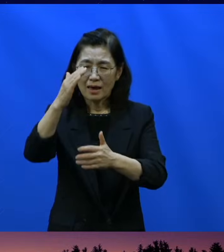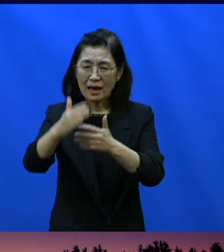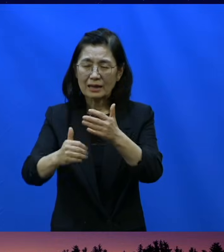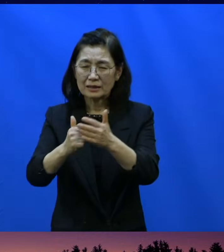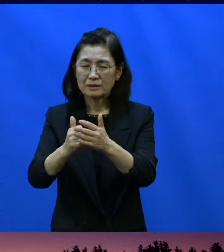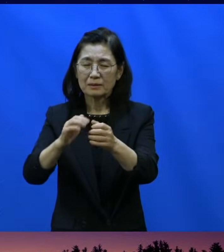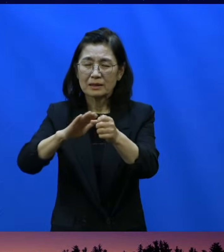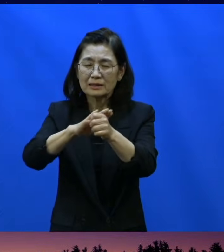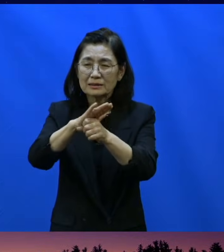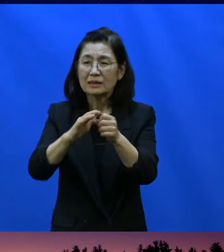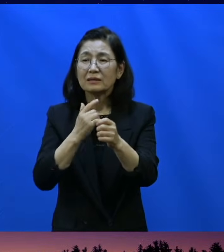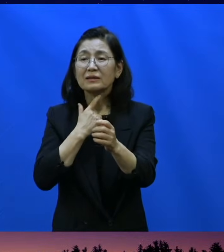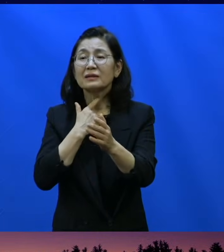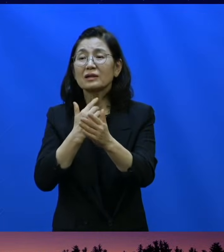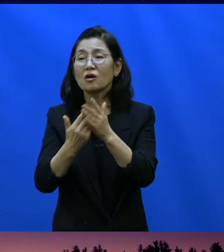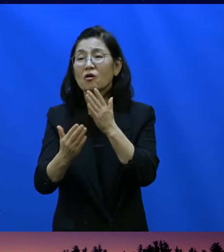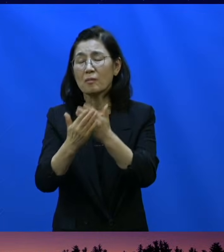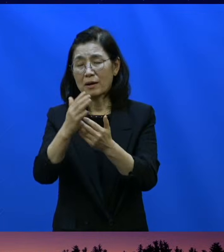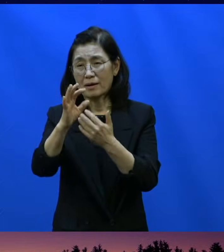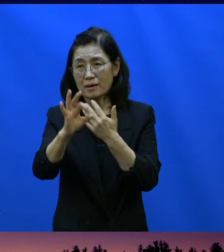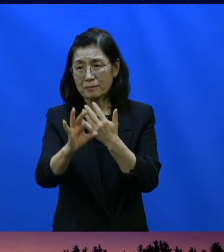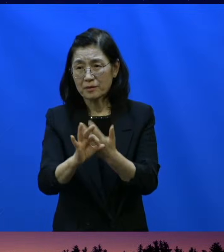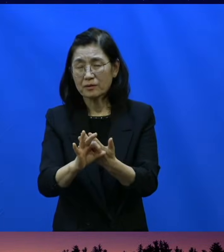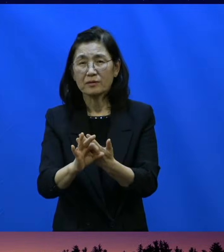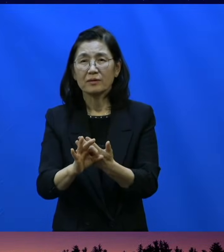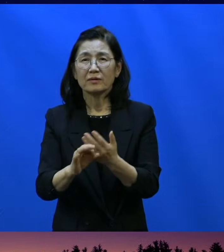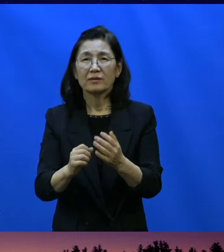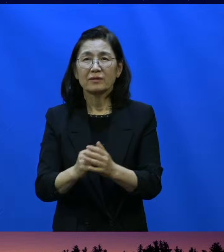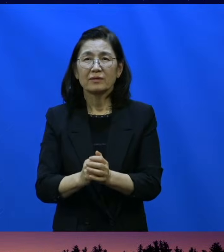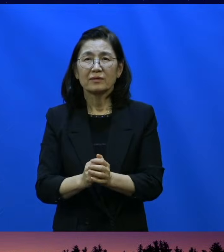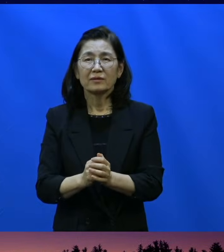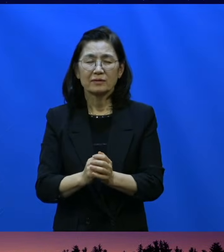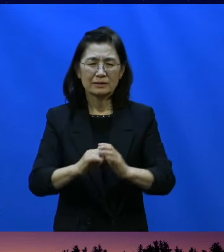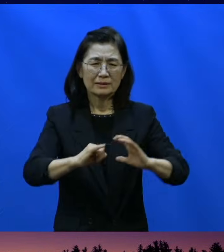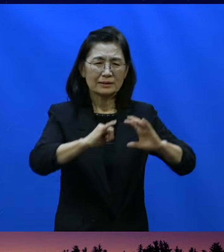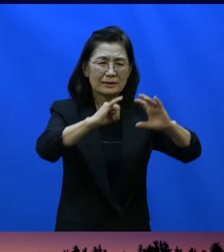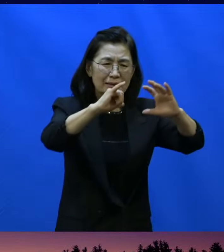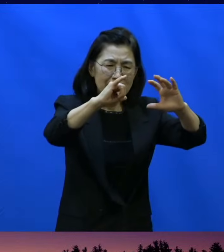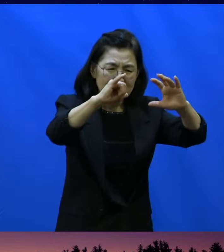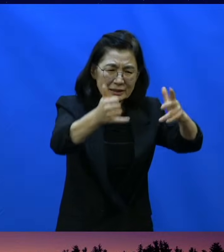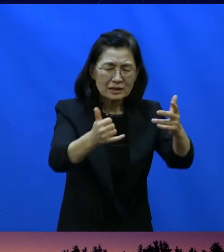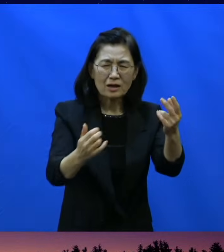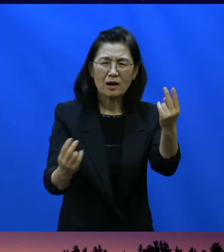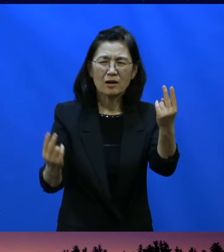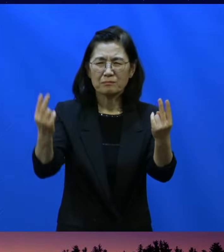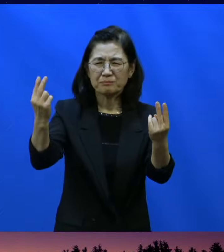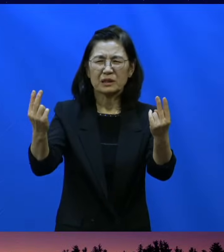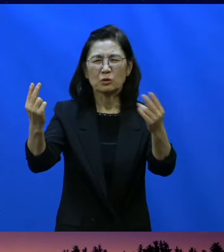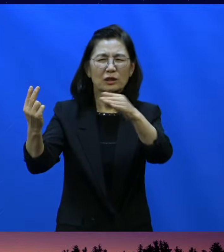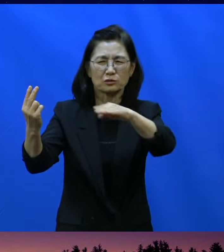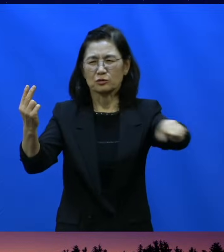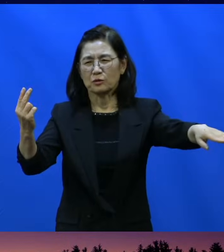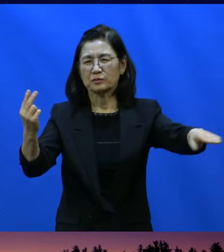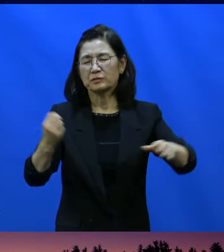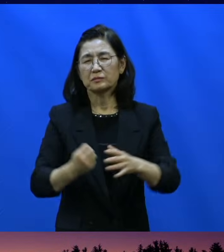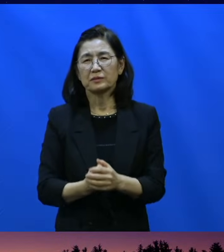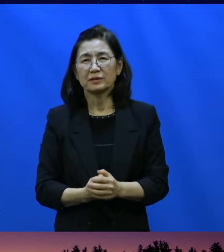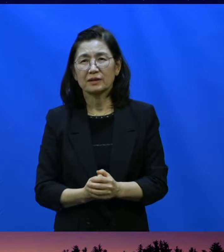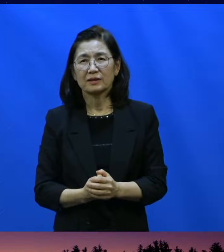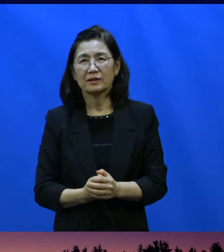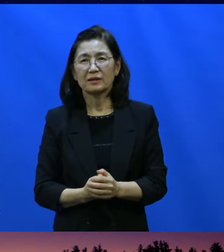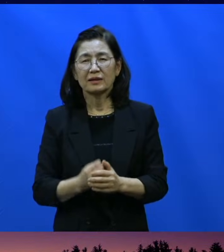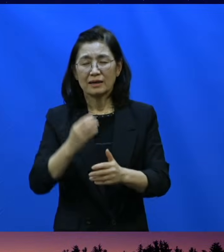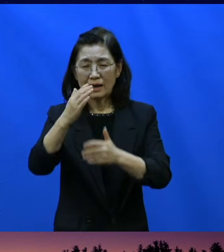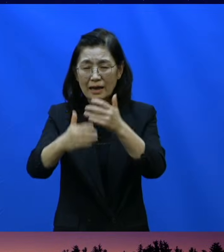사랑은요 강력한 거예요. 이 세상의 그 어떤 것과도 비교할 수 없는 강력한 거예요. 그런데 이